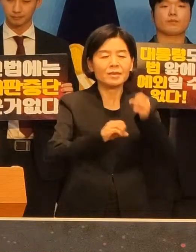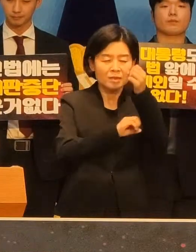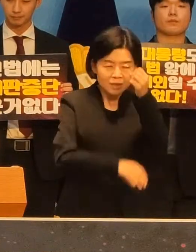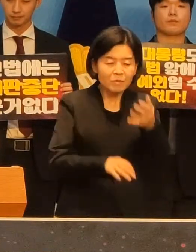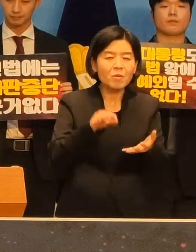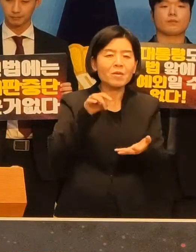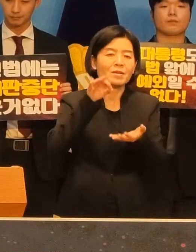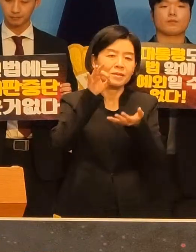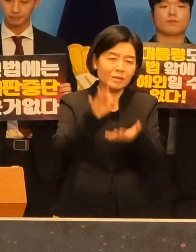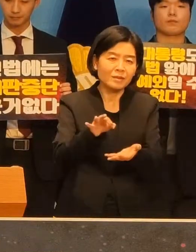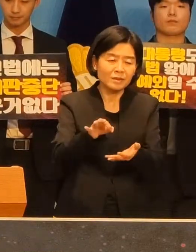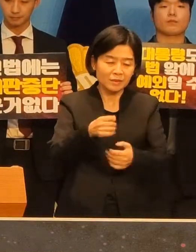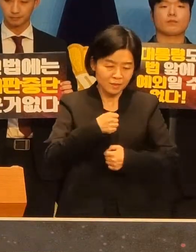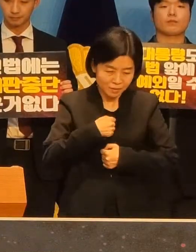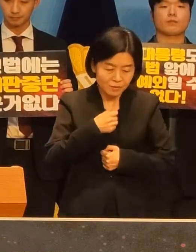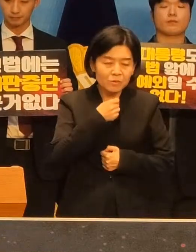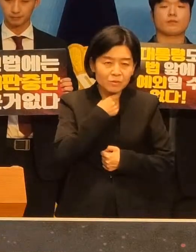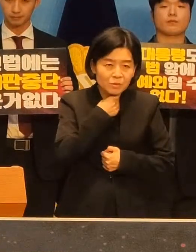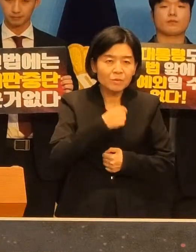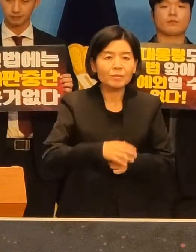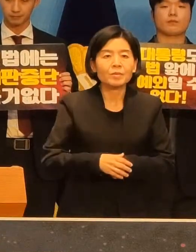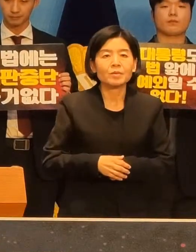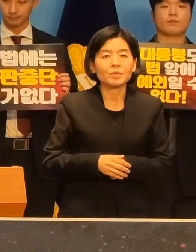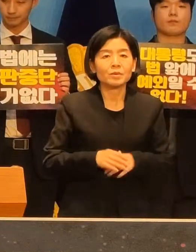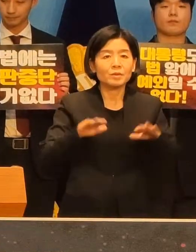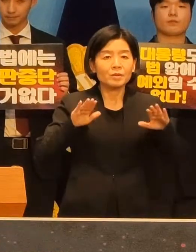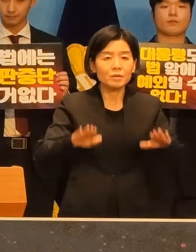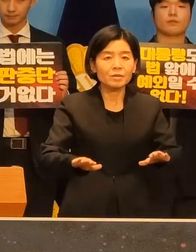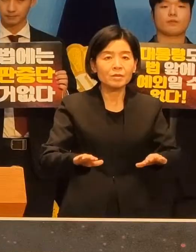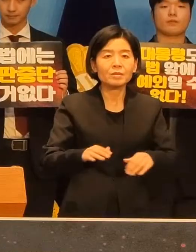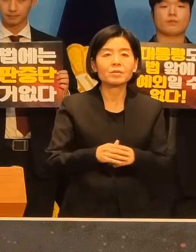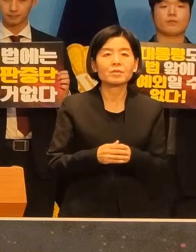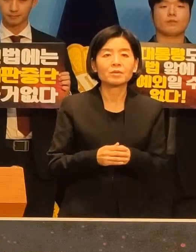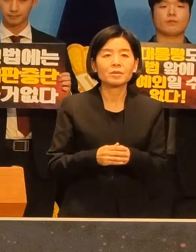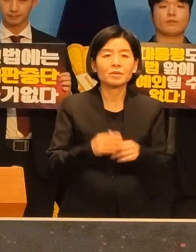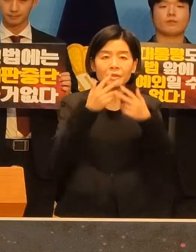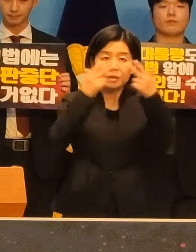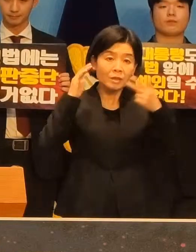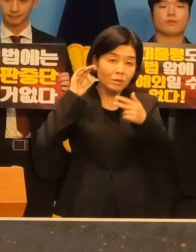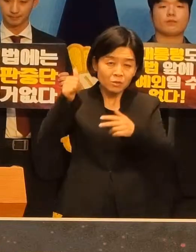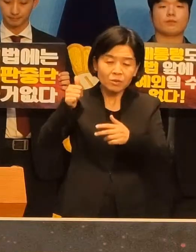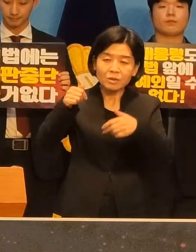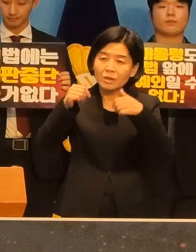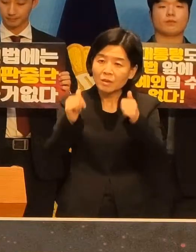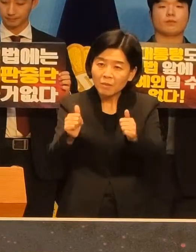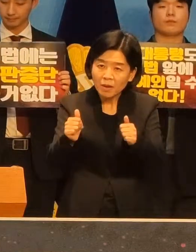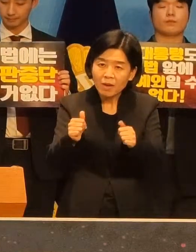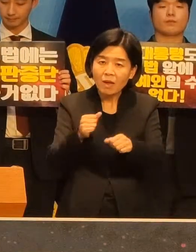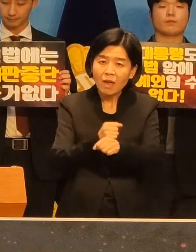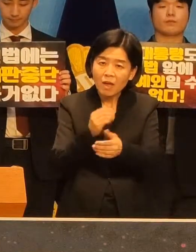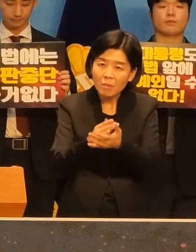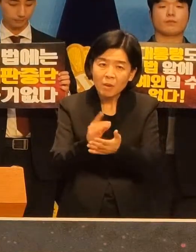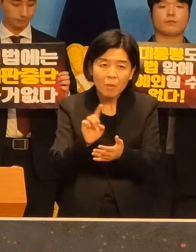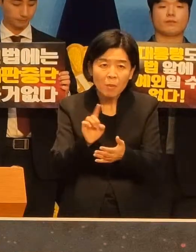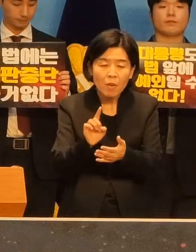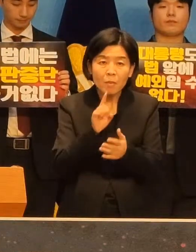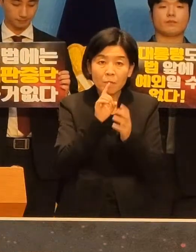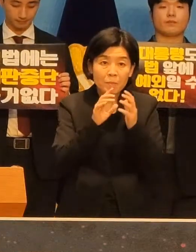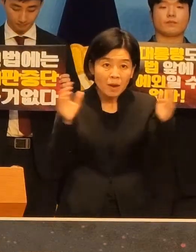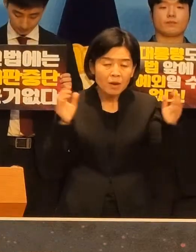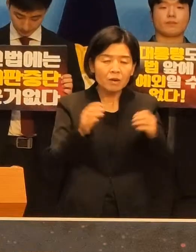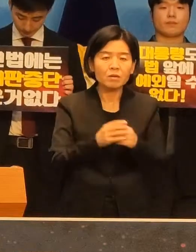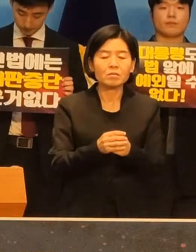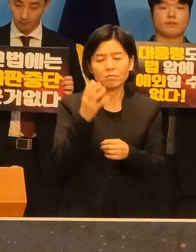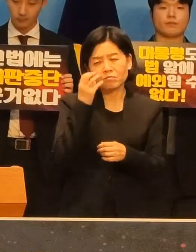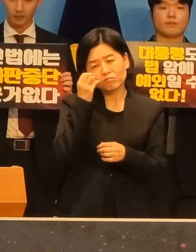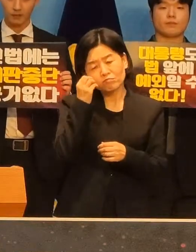가치를 지키고 싶었기 때문입니다. 지금 이재명 대통령의 재판이 화두입니다. 그런데 이상하지 않습니까?